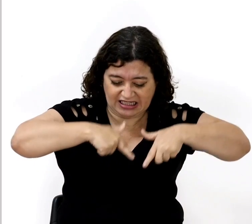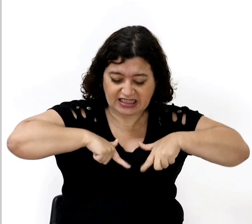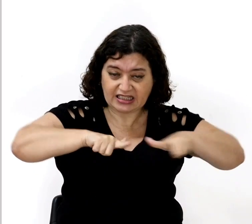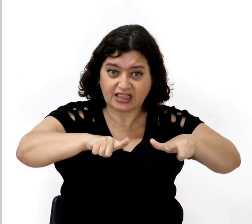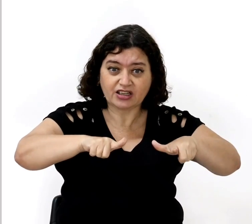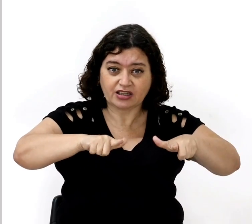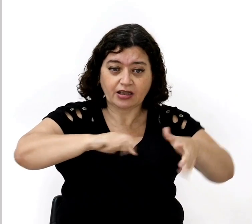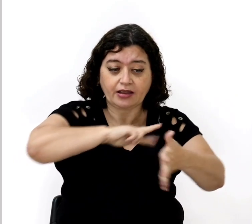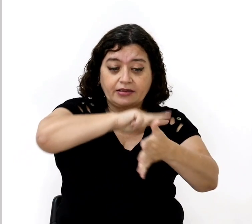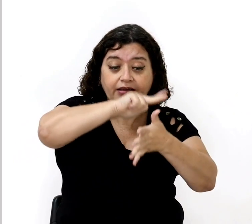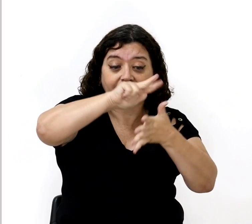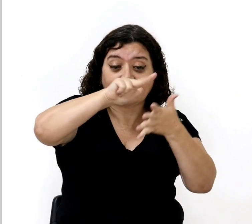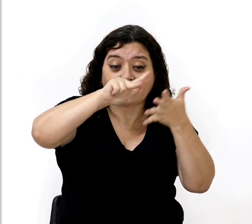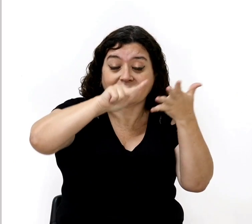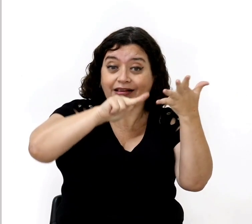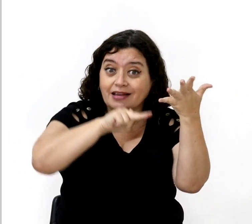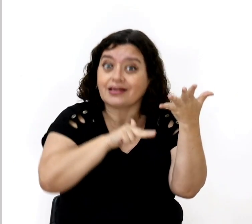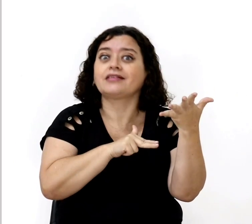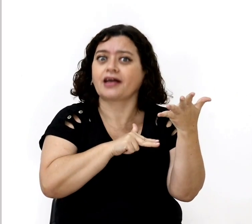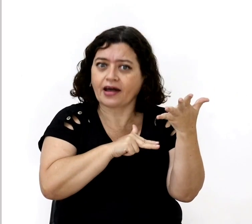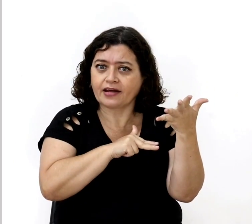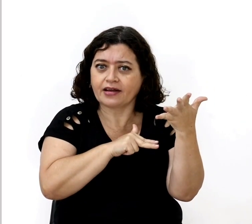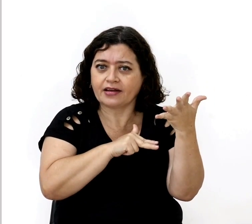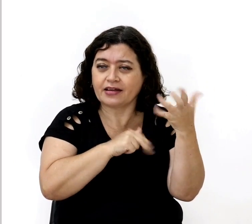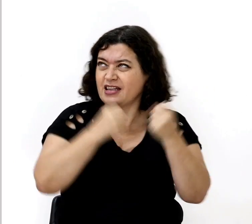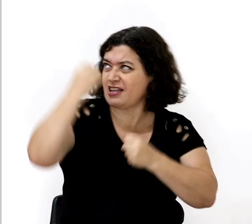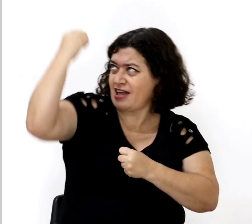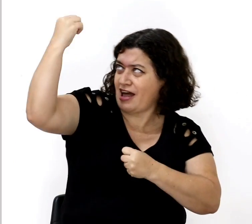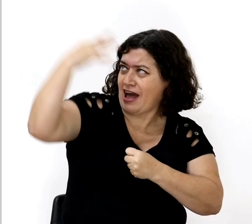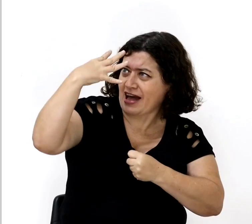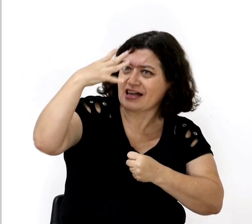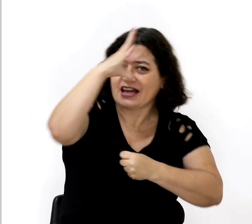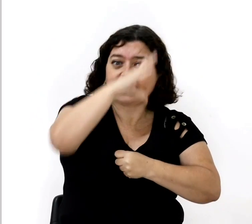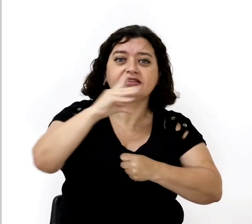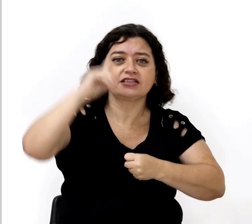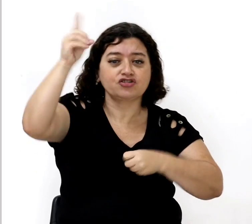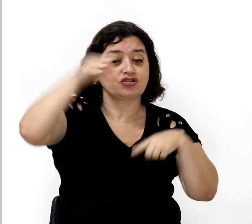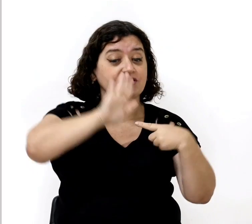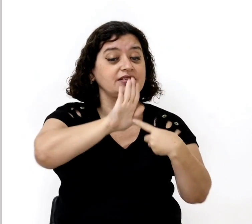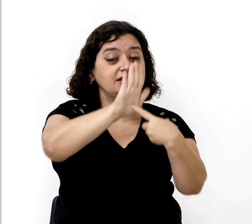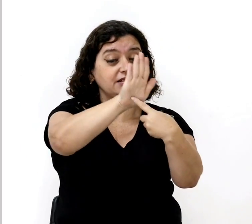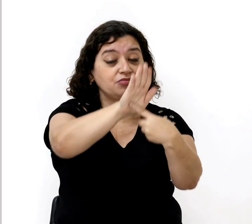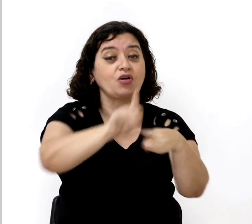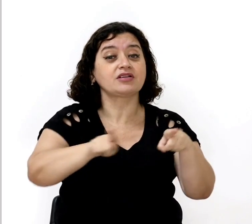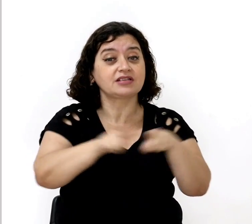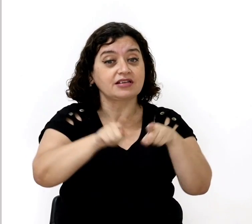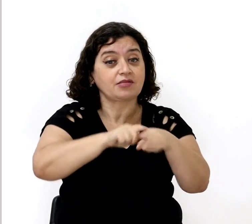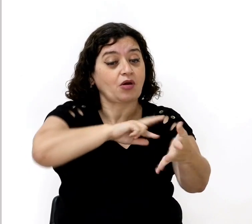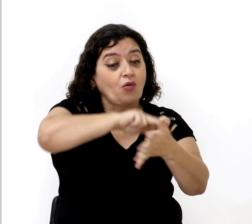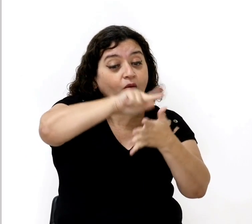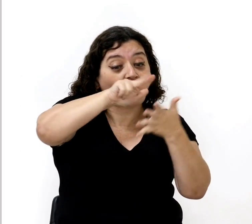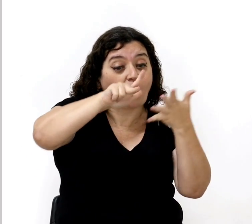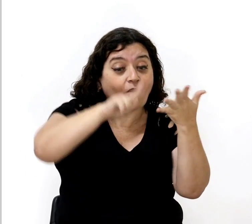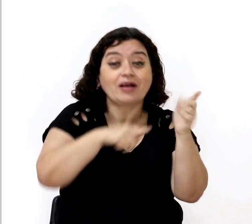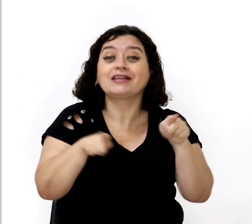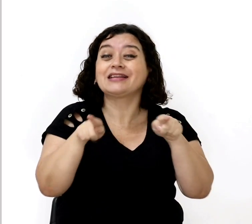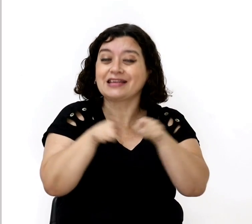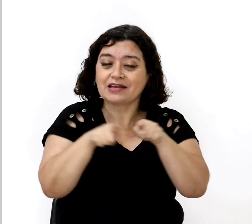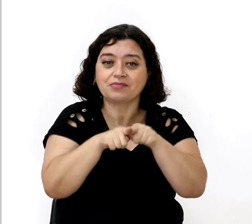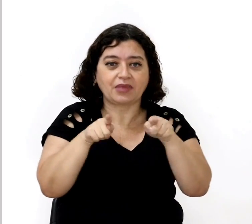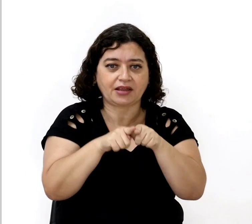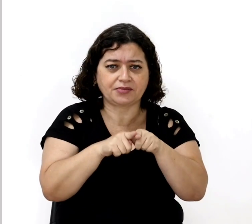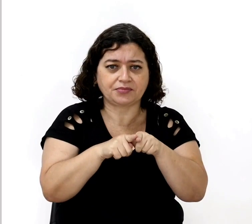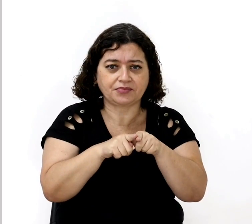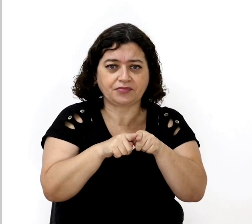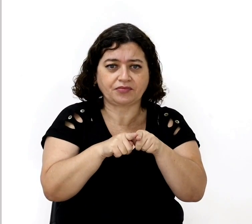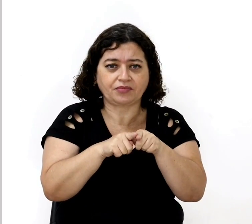em múltiplas formas, né, e a graça de Deus que também se manifesta de múltiplas